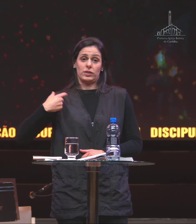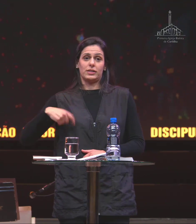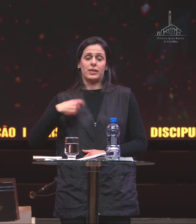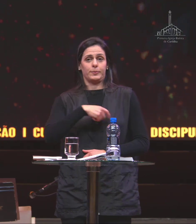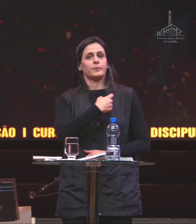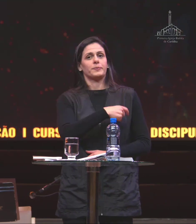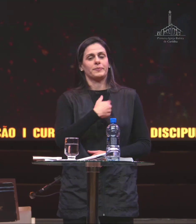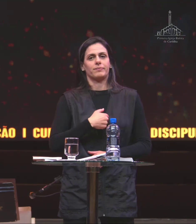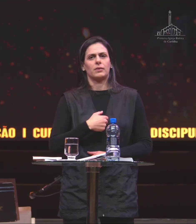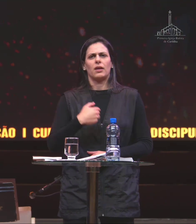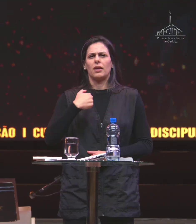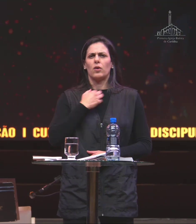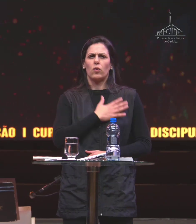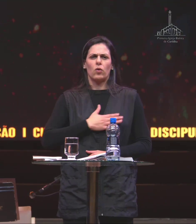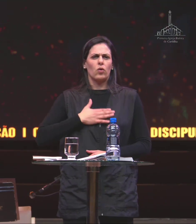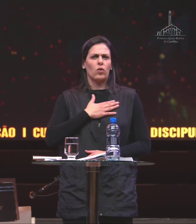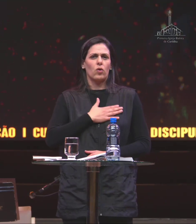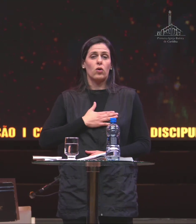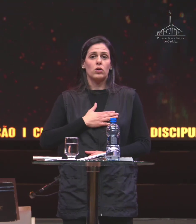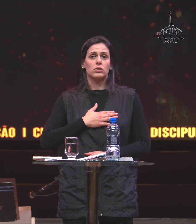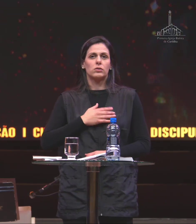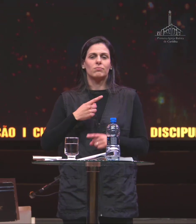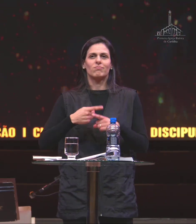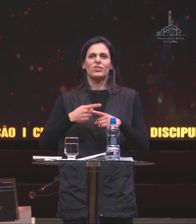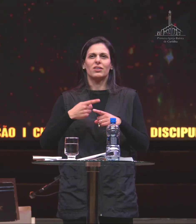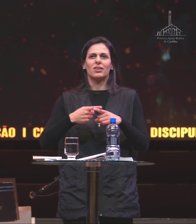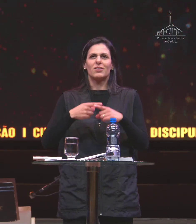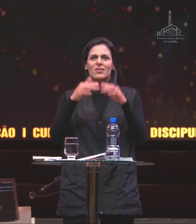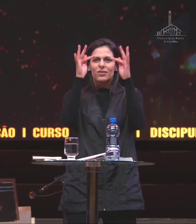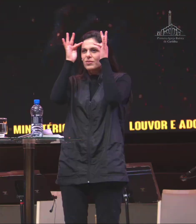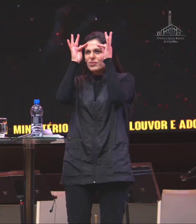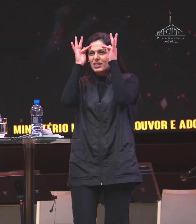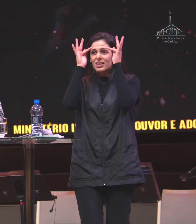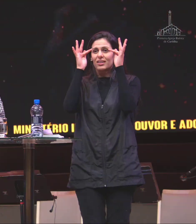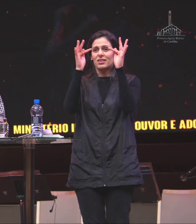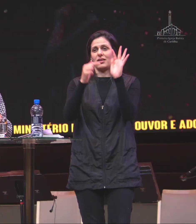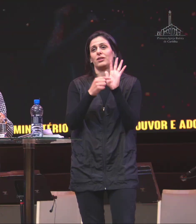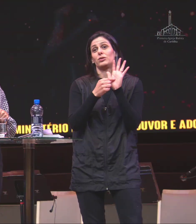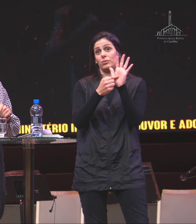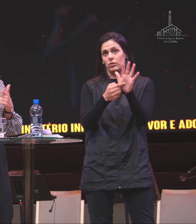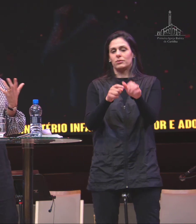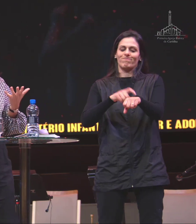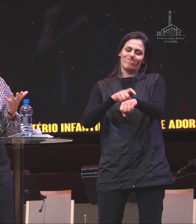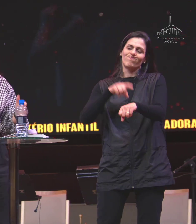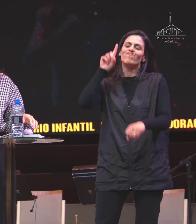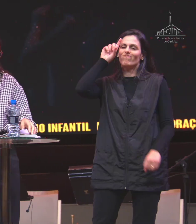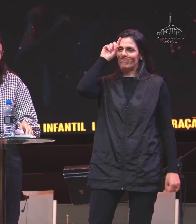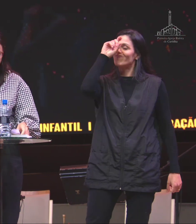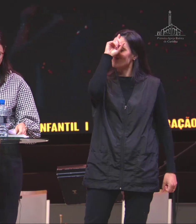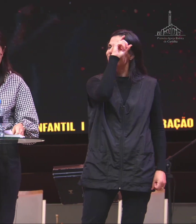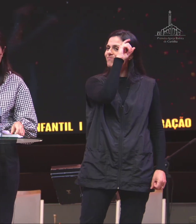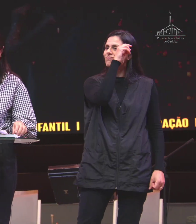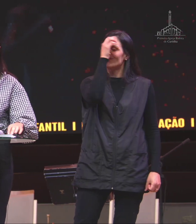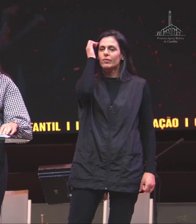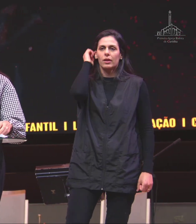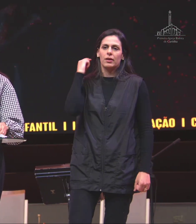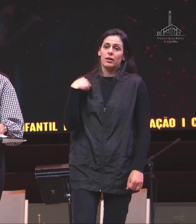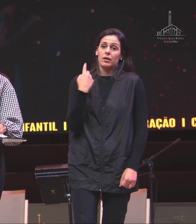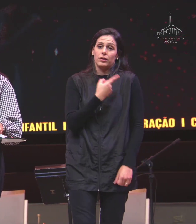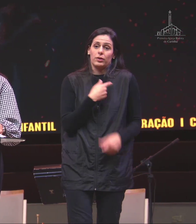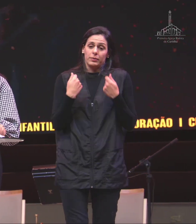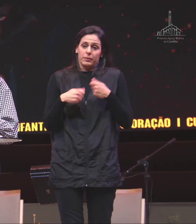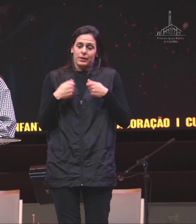mas a contação de histórias existe desde antes do surgimento da escrita, certo? Porque as pessoas não tinham como registrar,